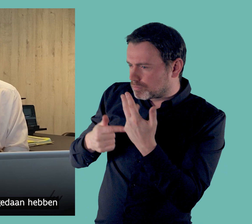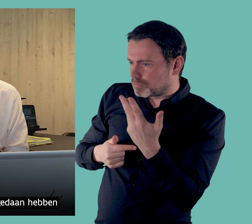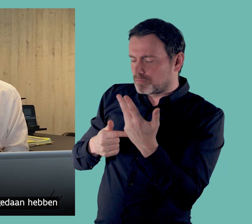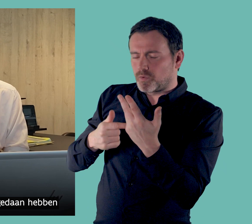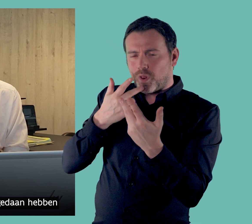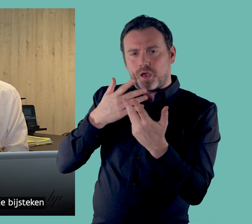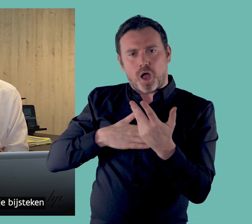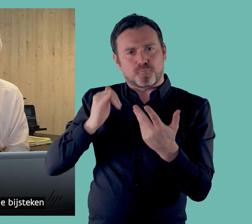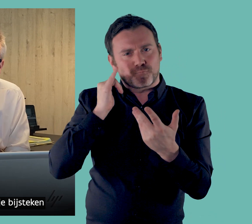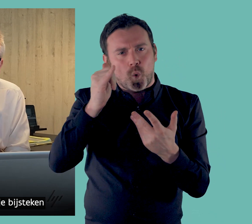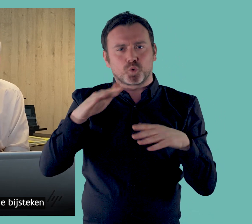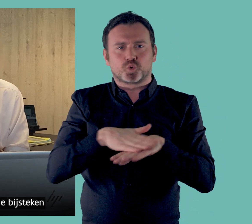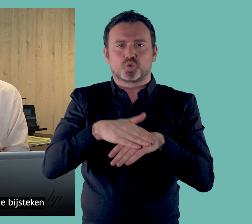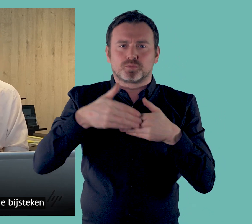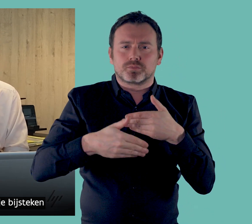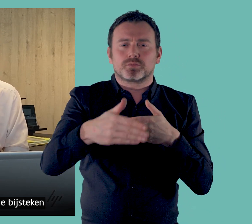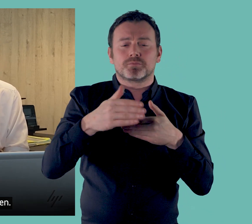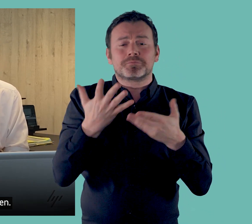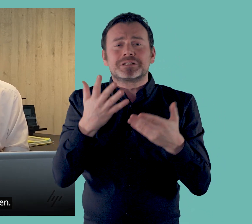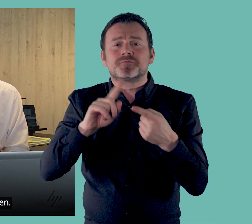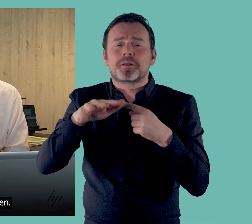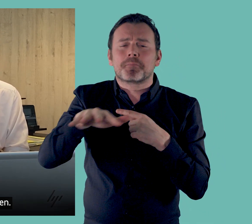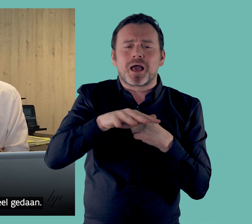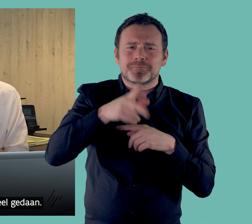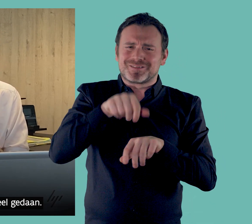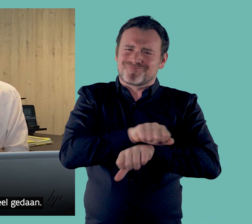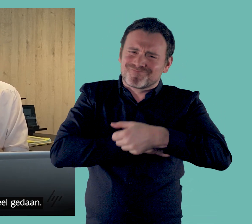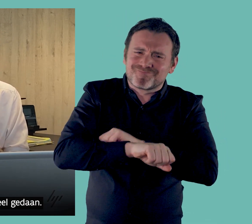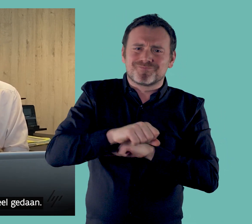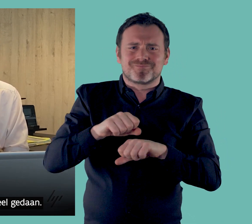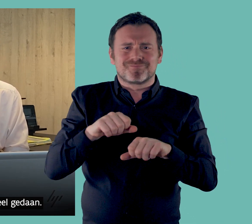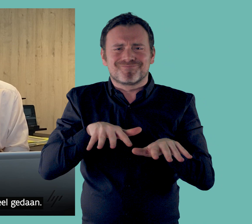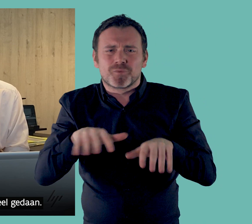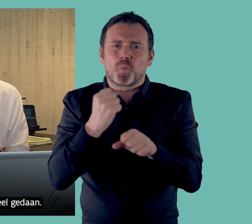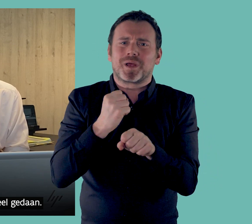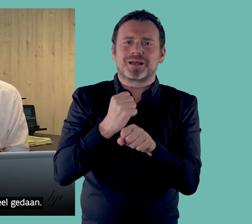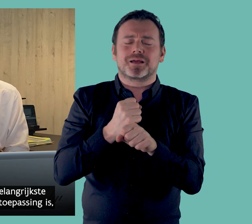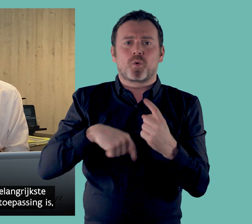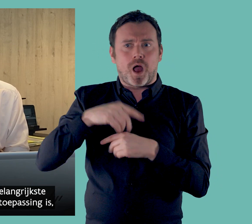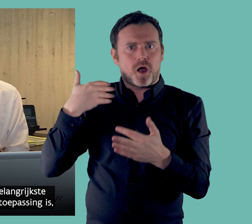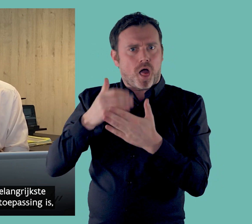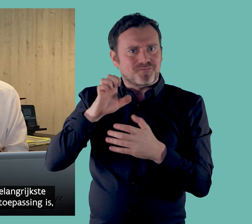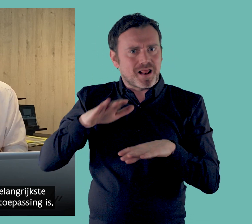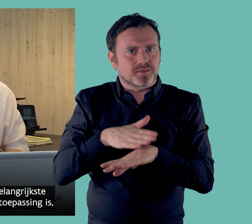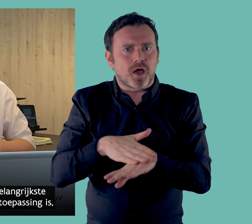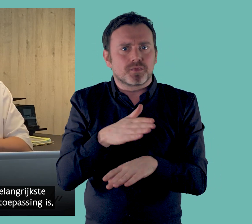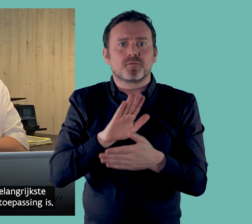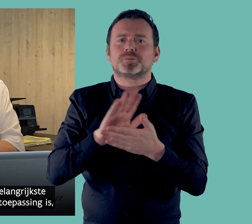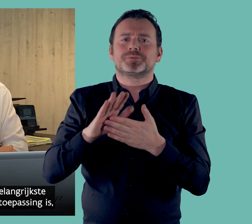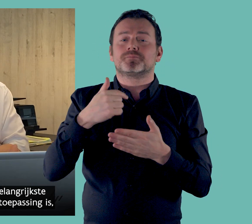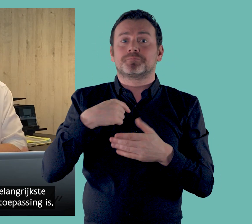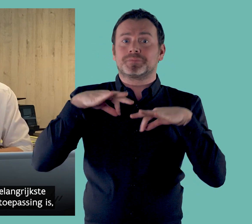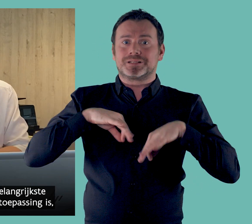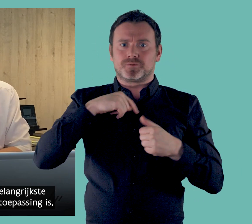we tot nu toe gedaan hebben en misschien nog een tandje bijsteken op sommige plaatsen. We hebben al heel veel gedaan. Als ik kijk naar mijn twee belangrijkste